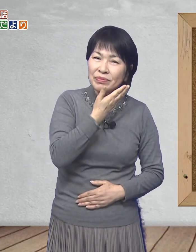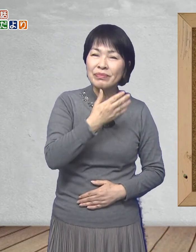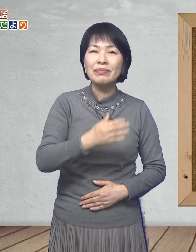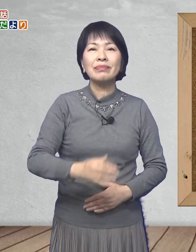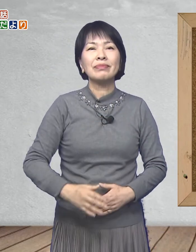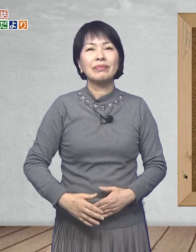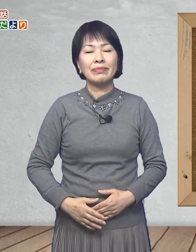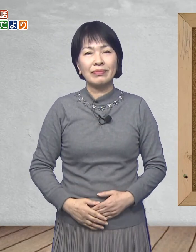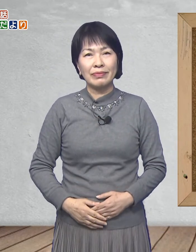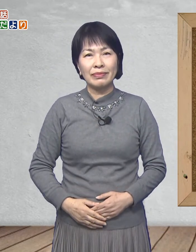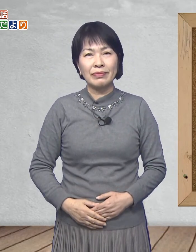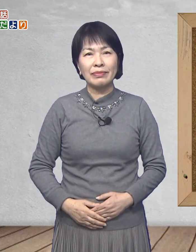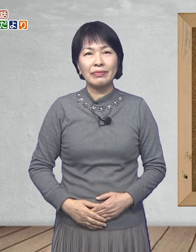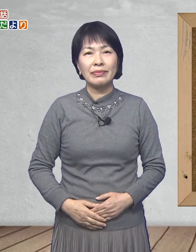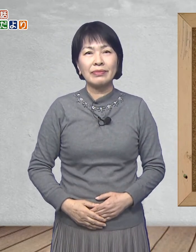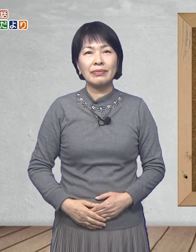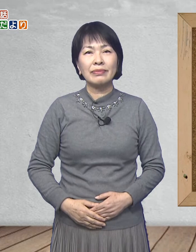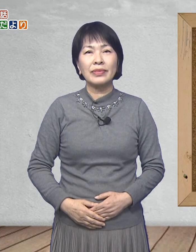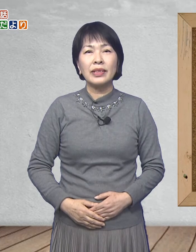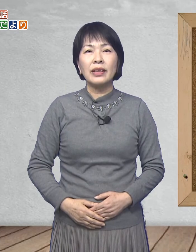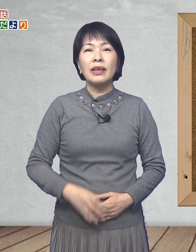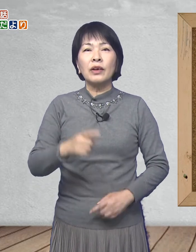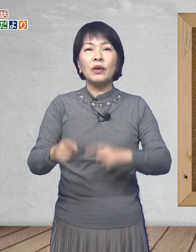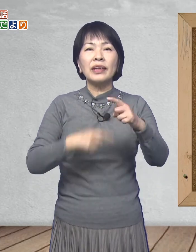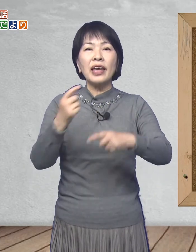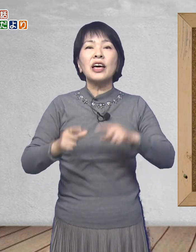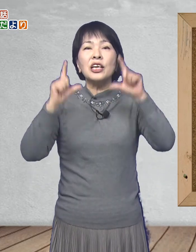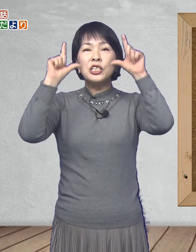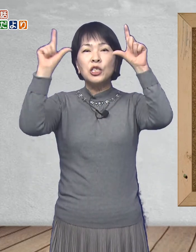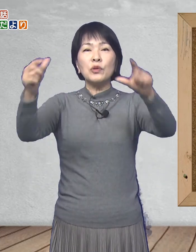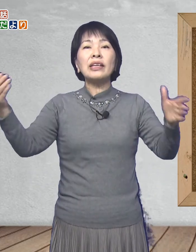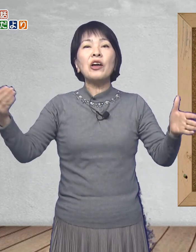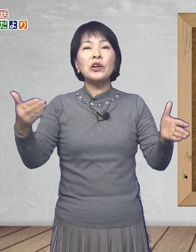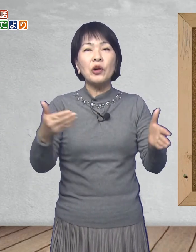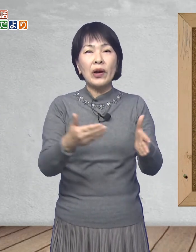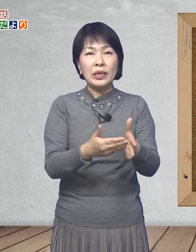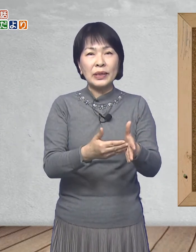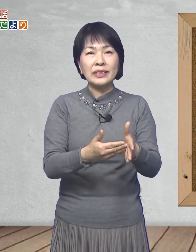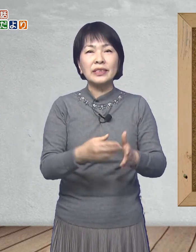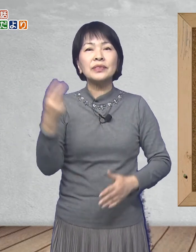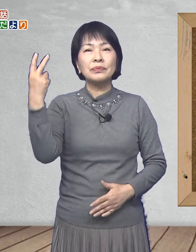これで手話だよりを終わります。